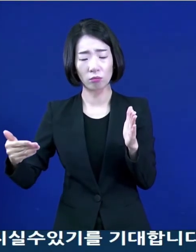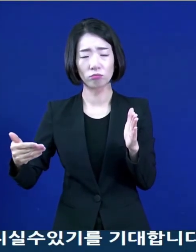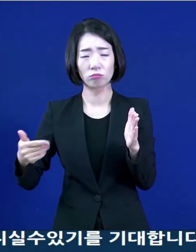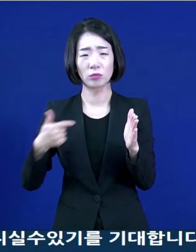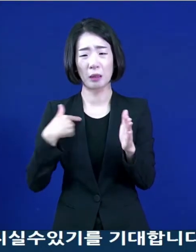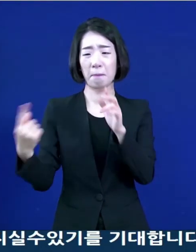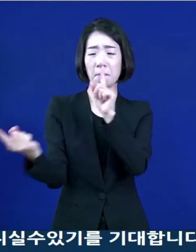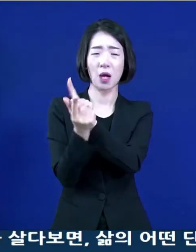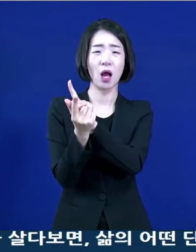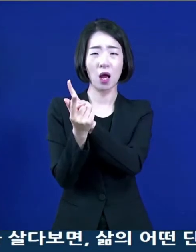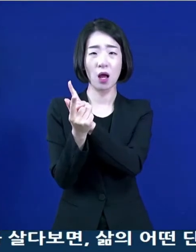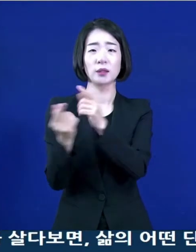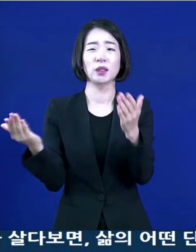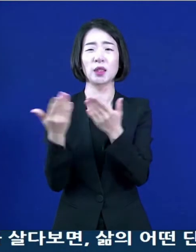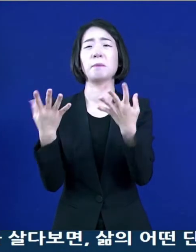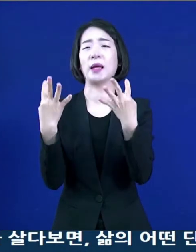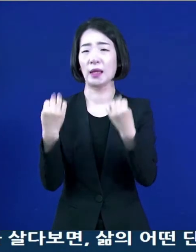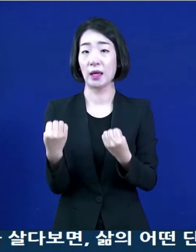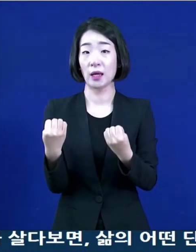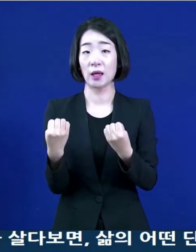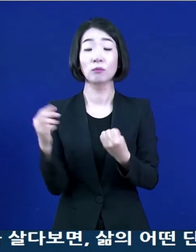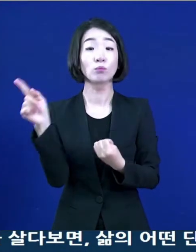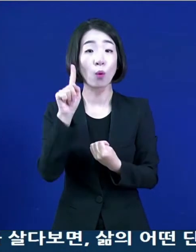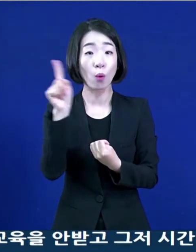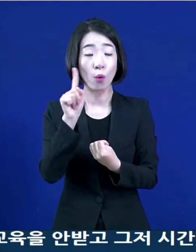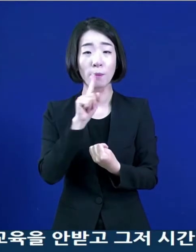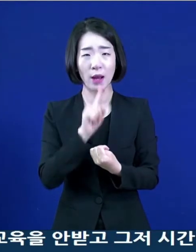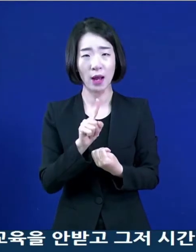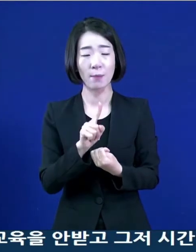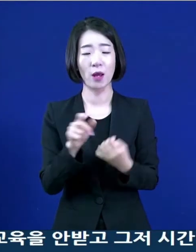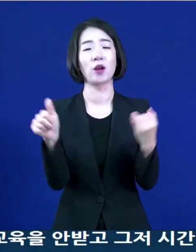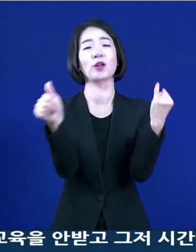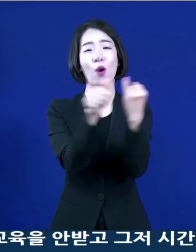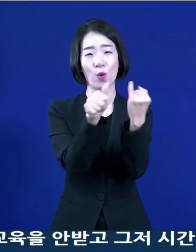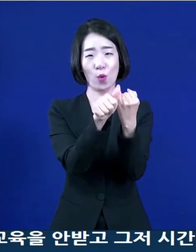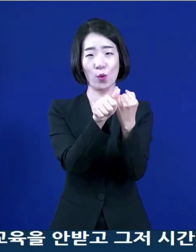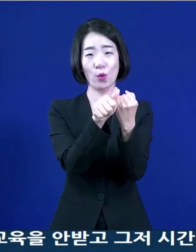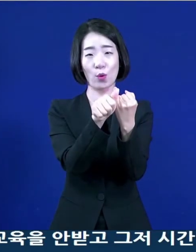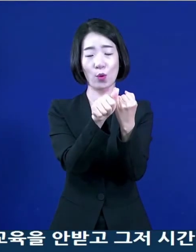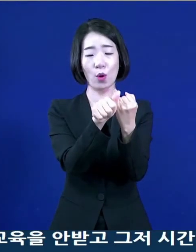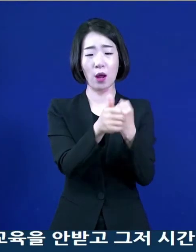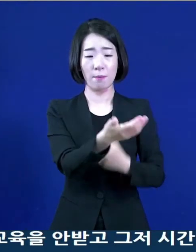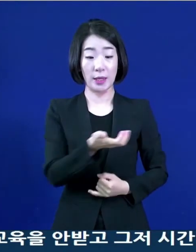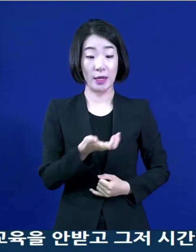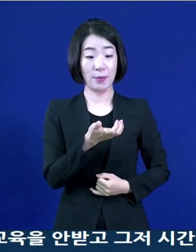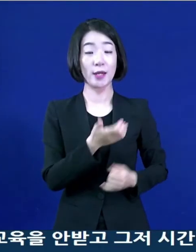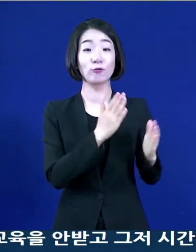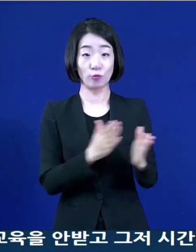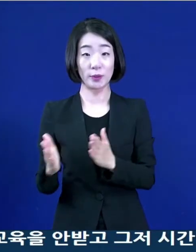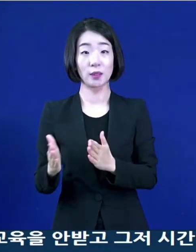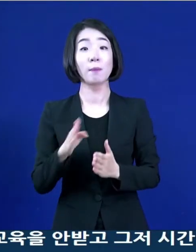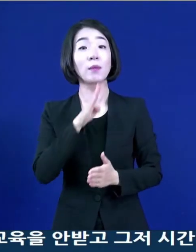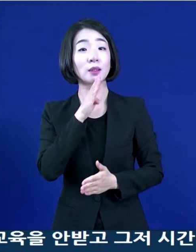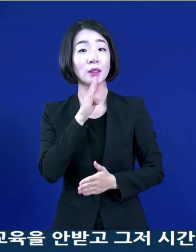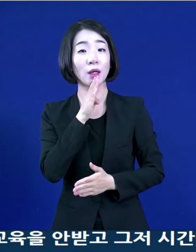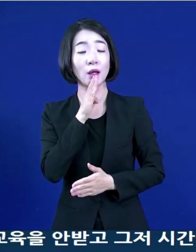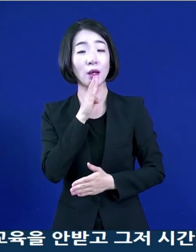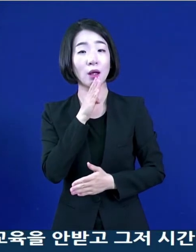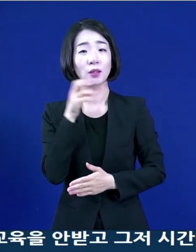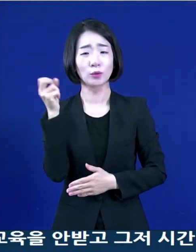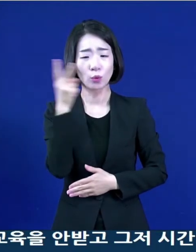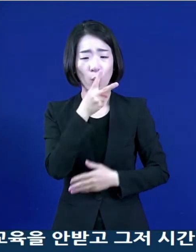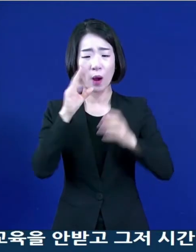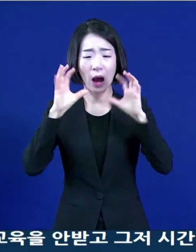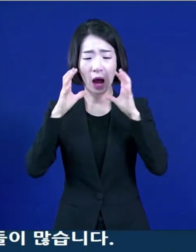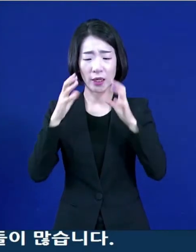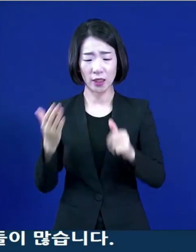일들이 많이 있습니다. 요즘에는 결혼이라는 것에 대해서 사전 준비가 많이 있습니다. 특별히 육아를 어떻게